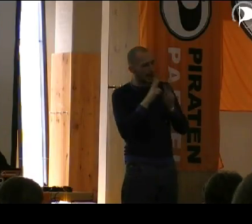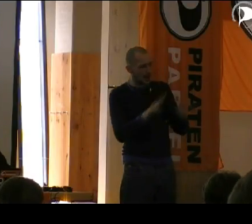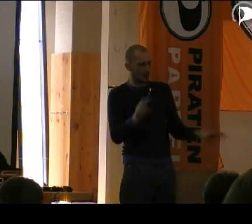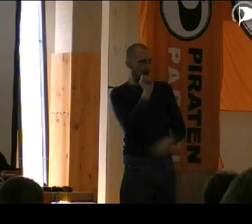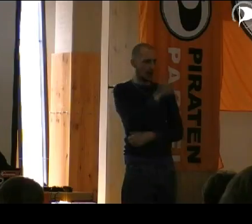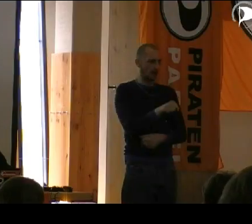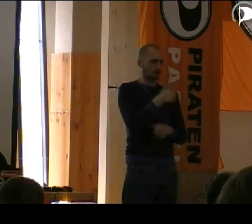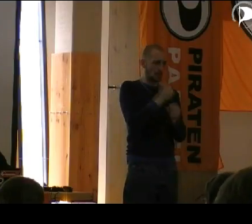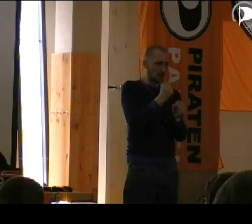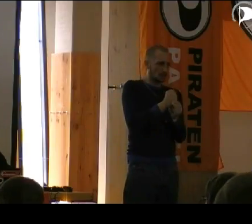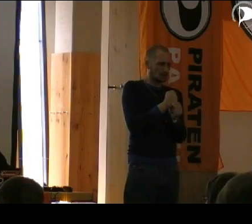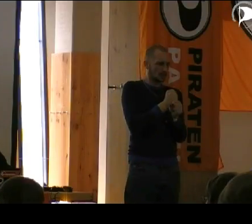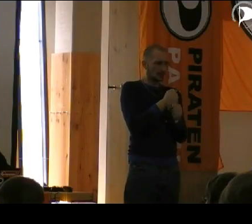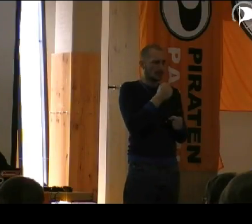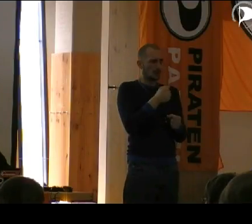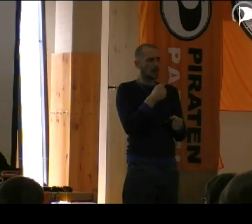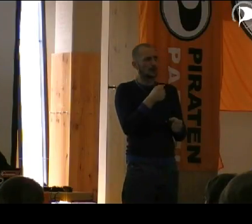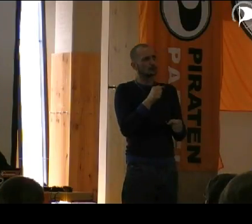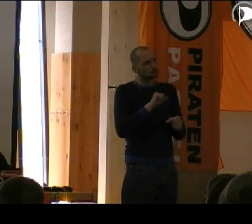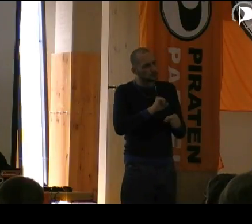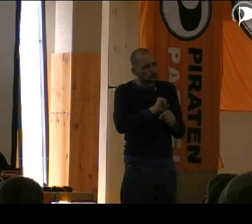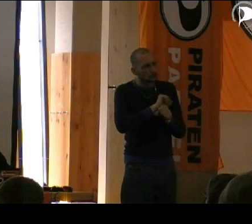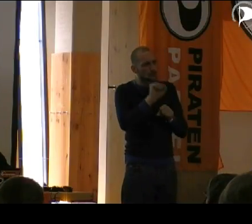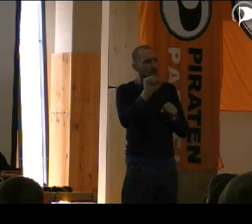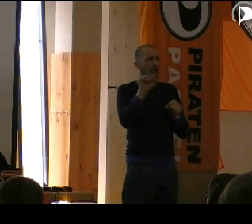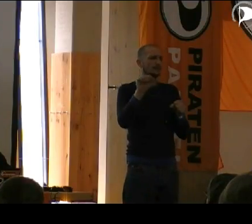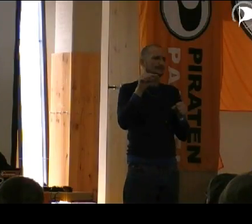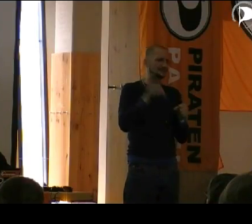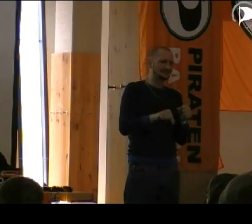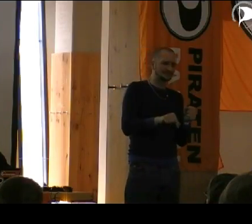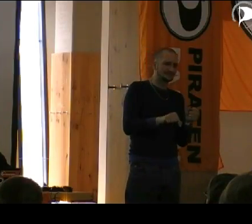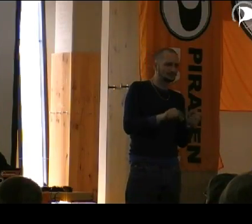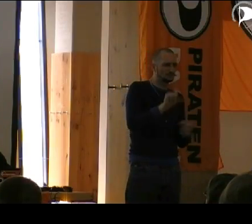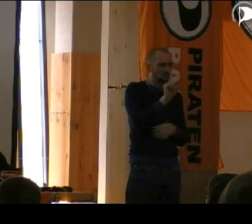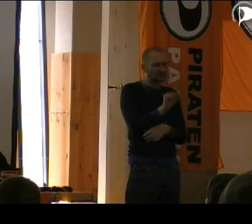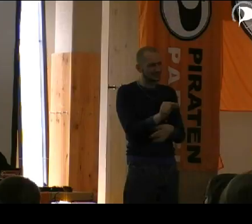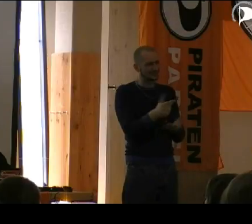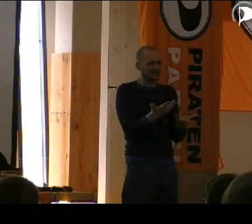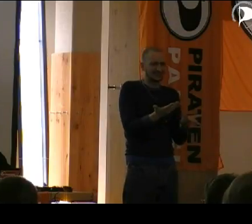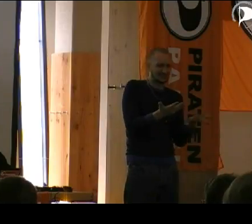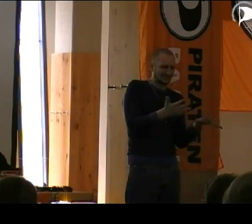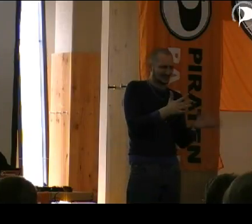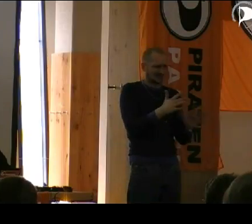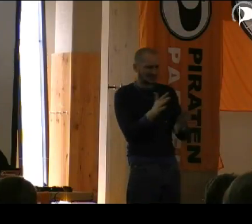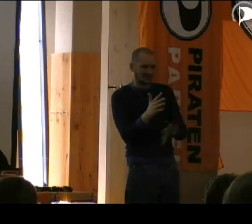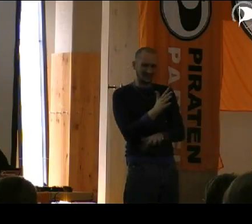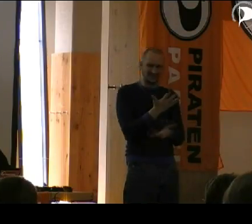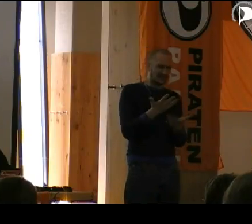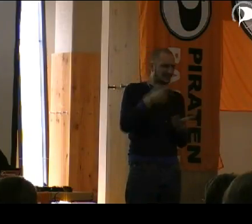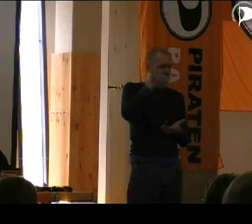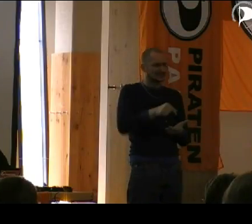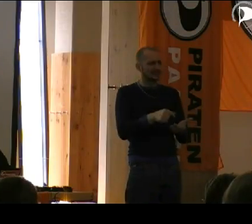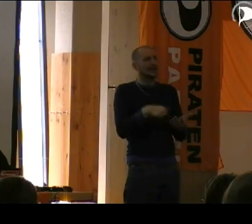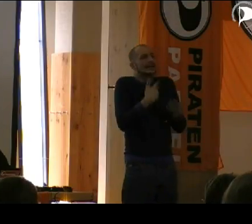und nichtsdestotrotz mögliche ungereimtheiten und alles da gibt es sicherlich immer wir können auf gute bedingungen